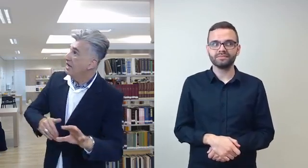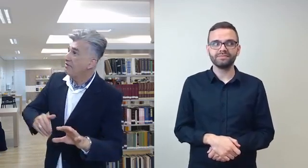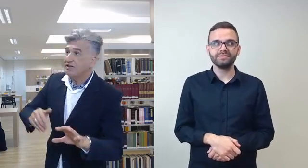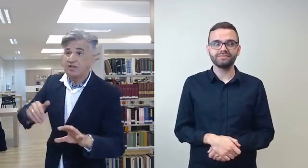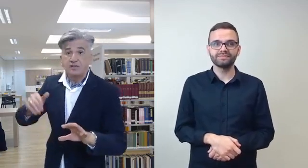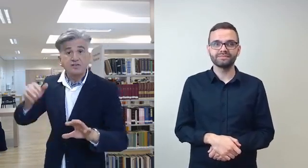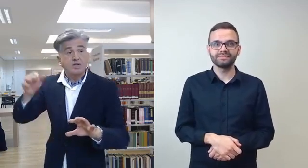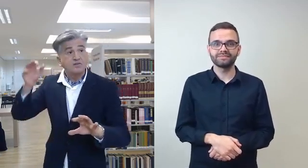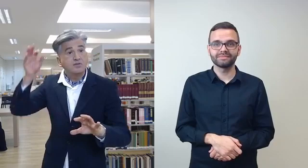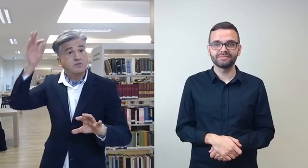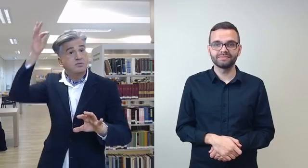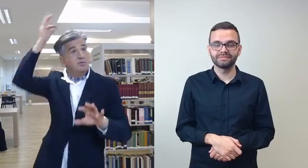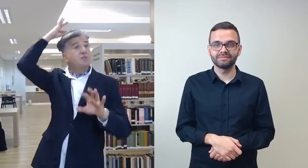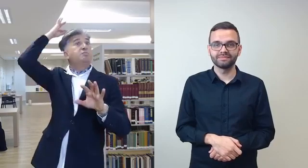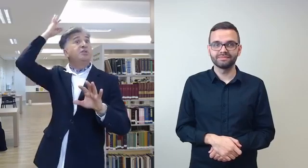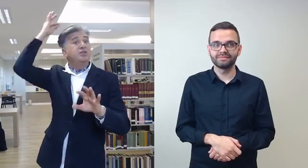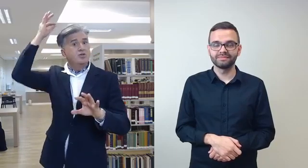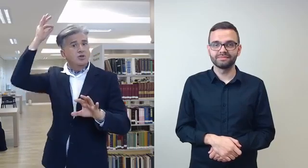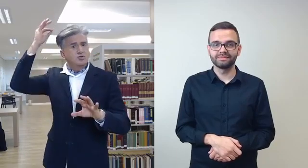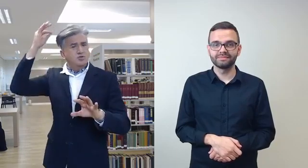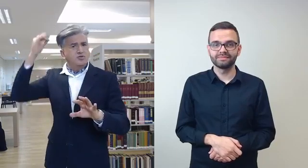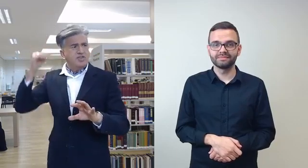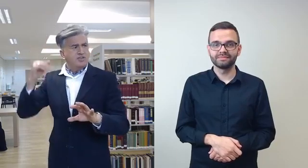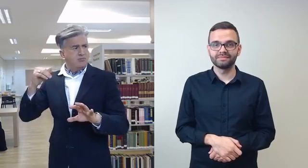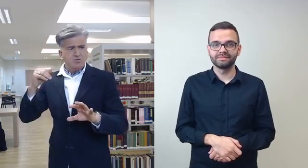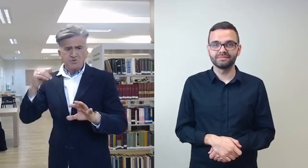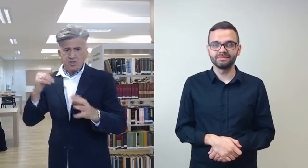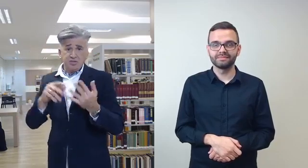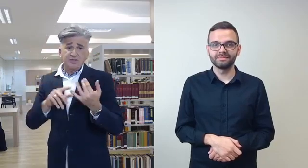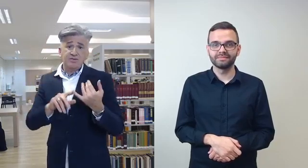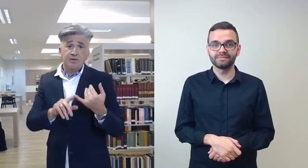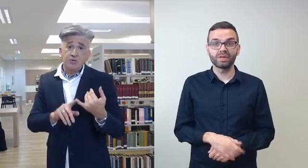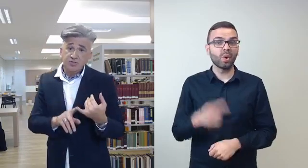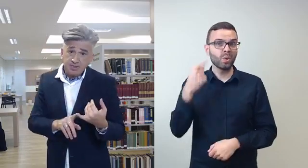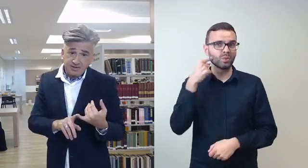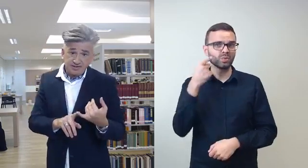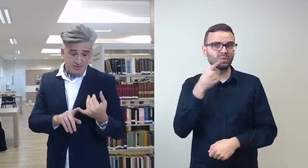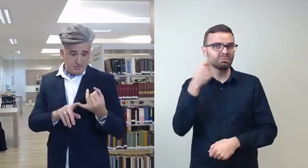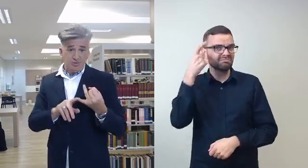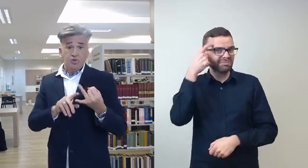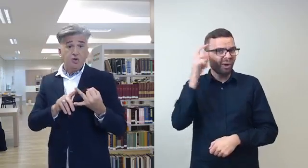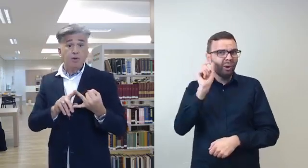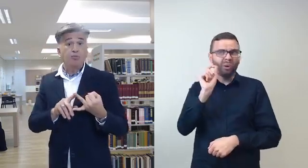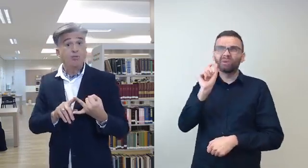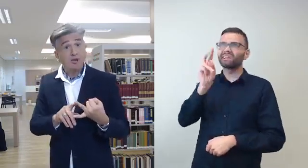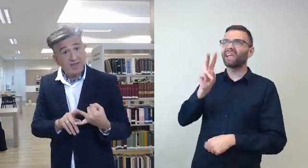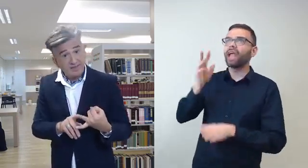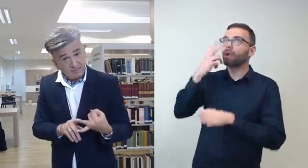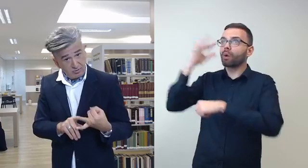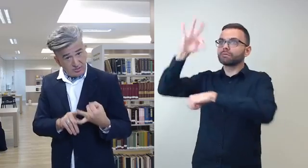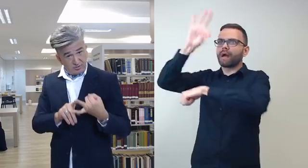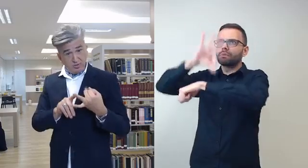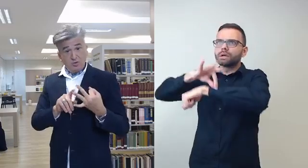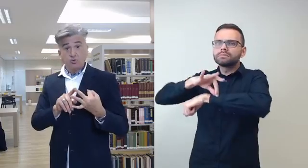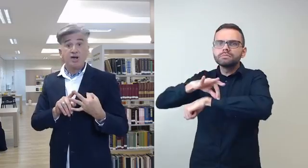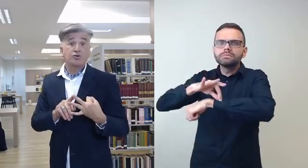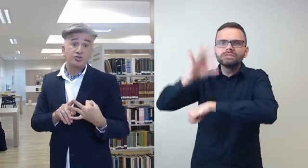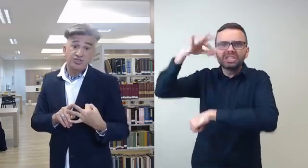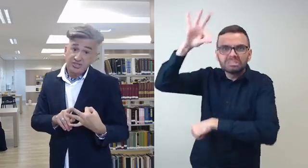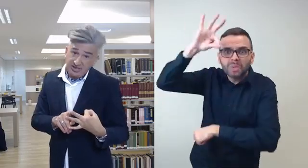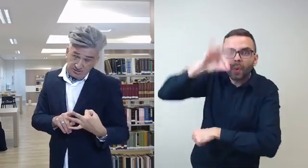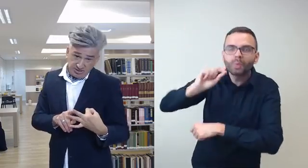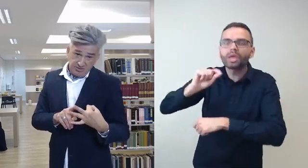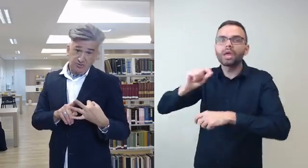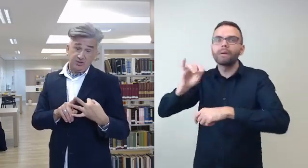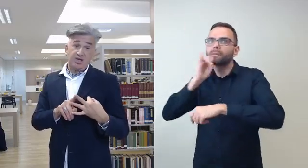E aí faz aquele sinalzinho do Espírito. O surdo fica assim, bom, isso aqui pode ser uma mosca passando, uma borboleta voando, uma